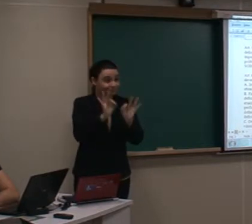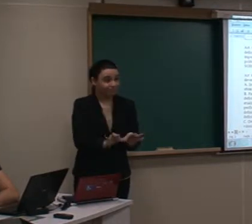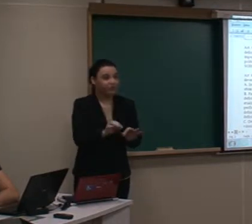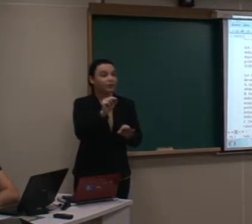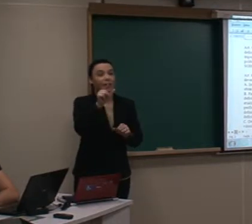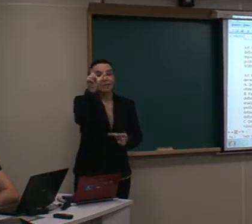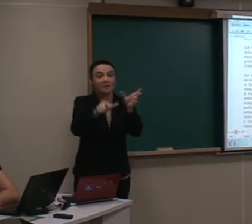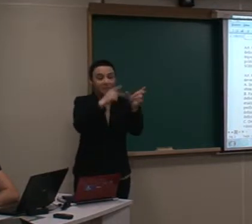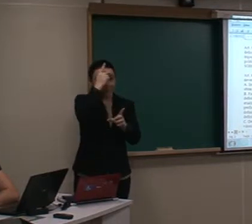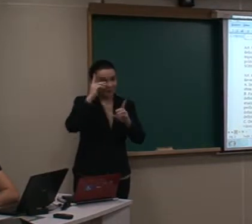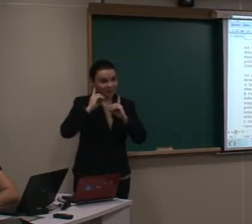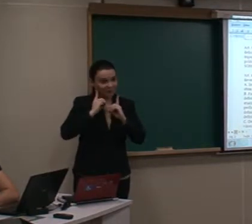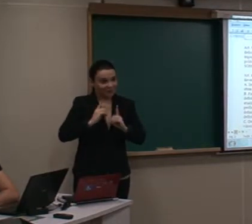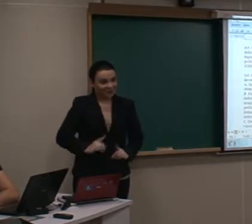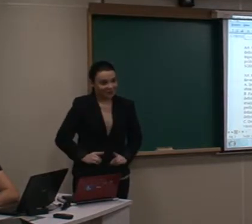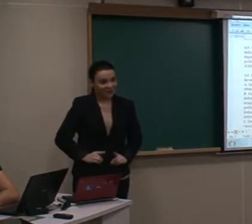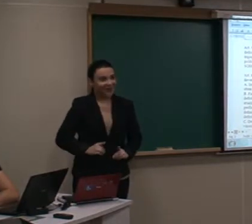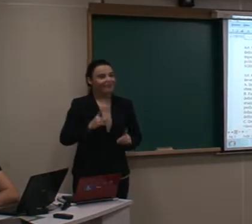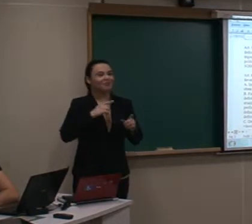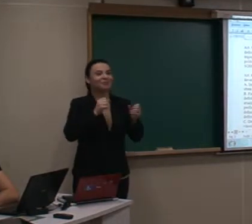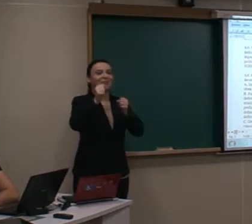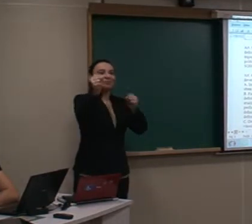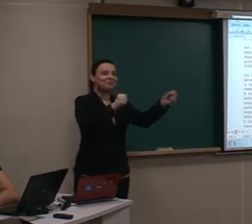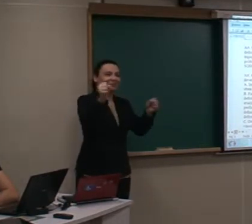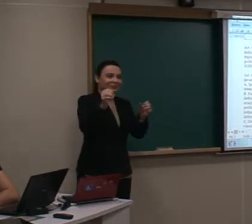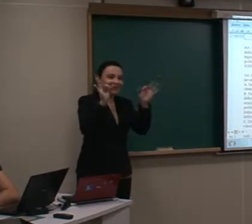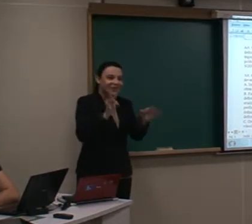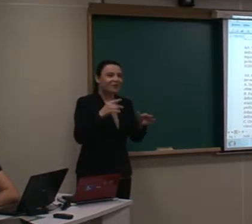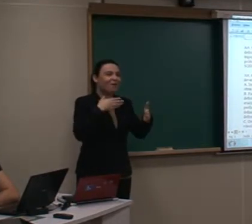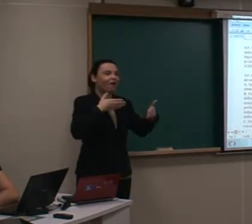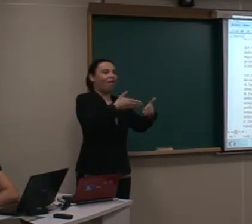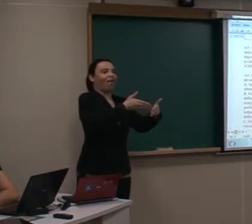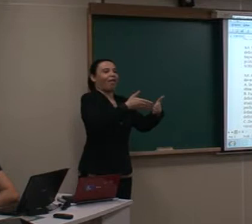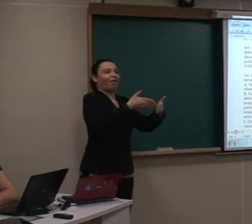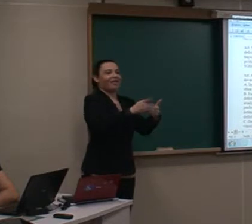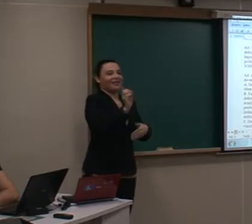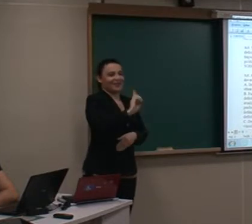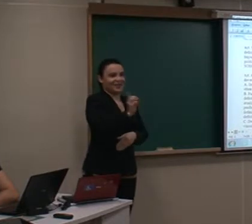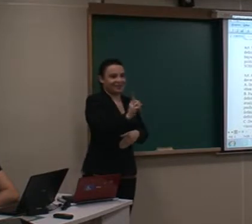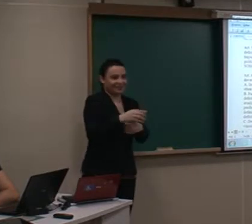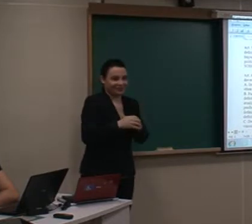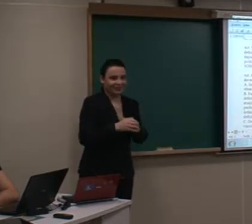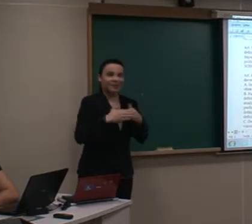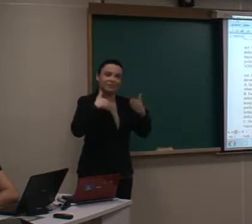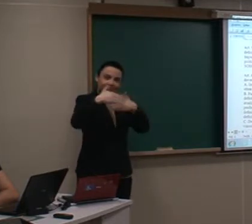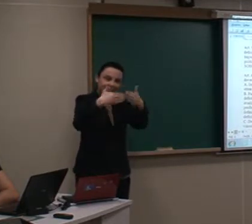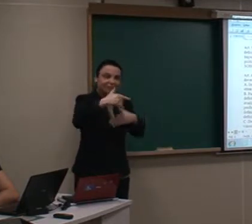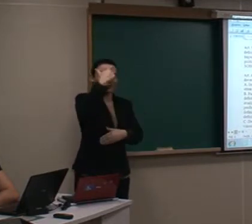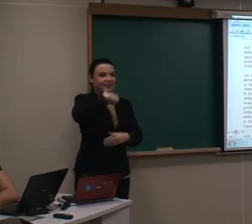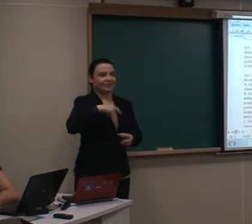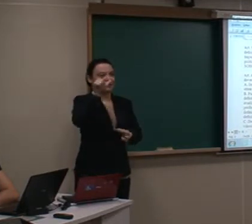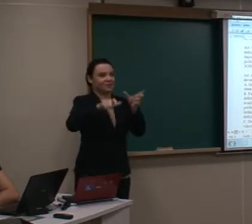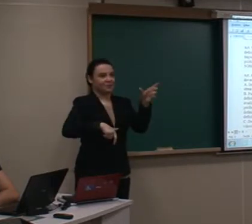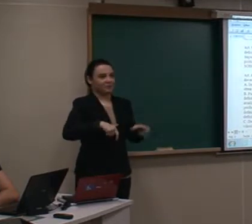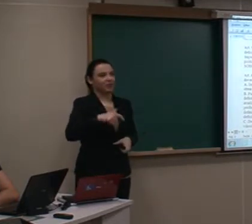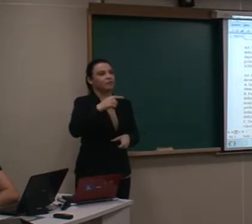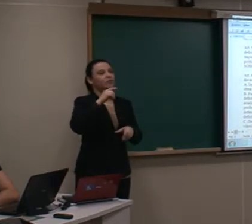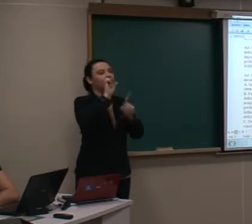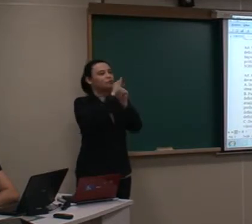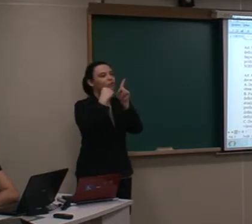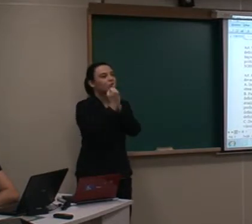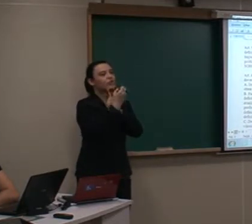deficiência de maneira a eliminar todas as barreiras que dificultem ou impeçam seu desenvolvimento humano,